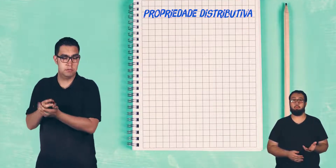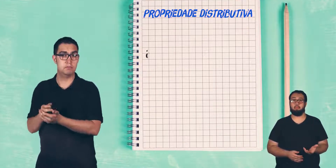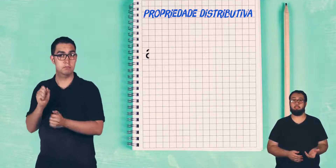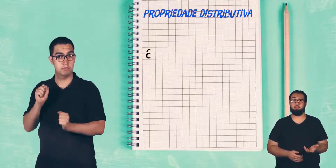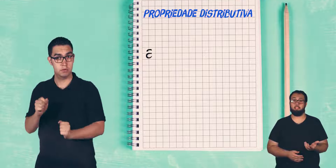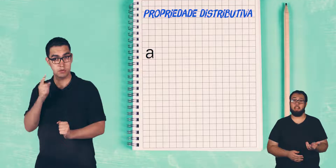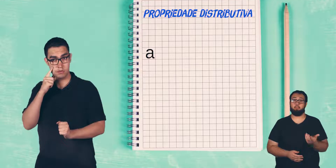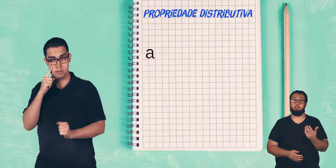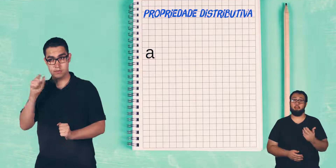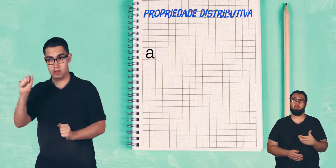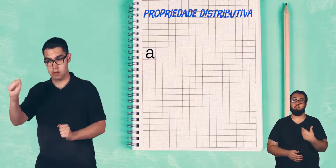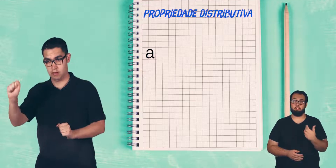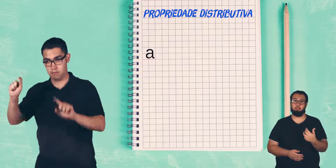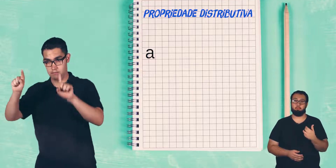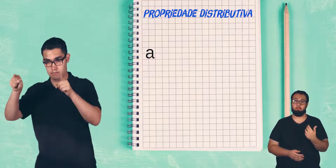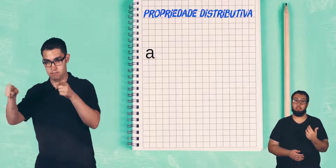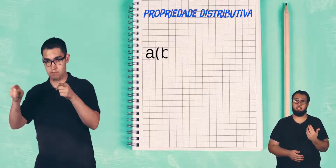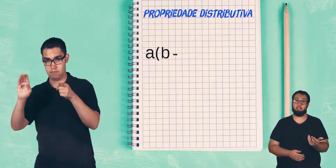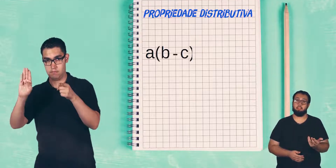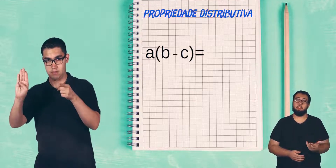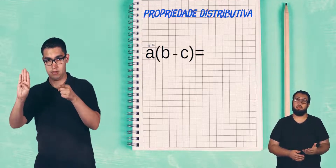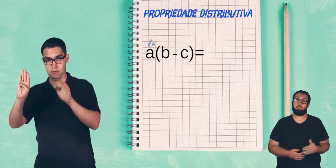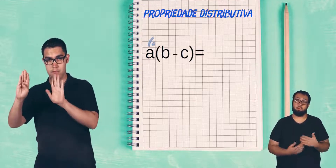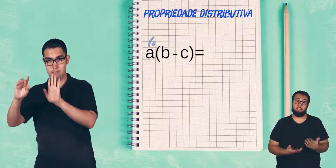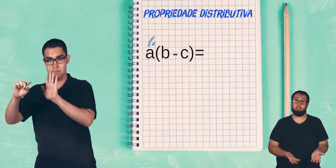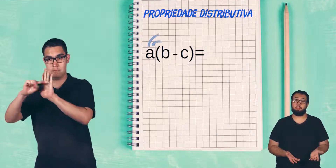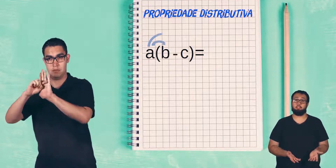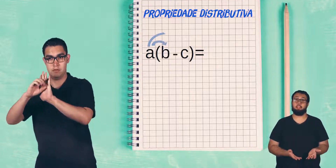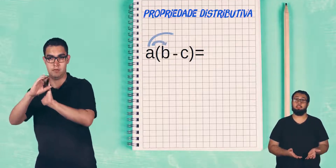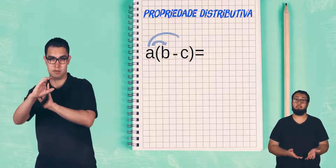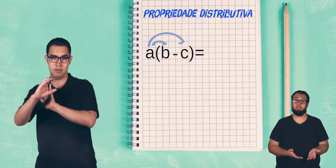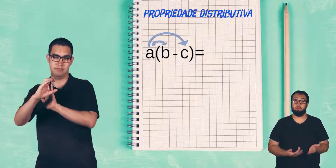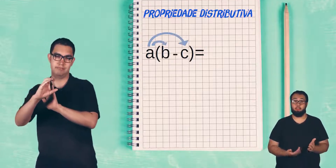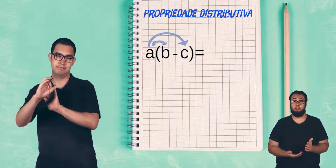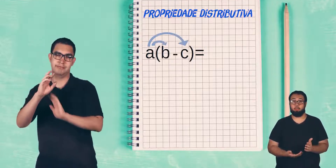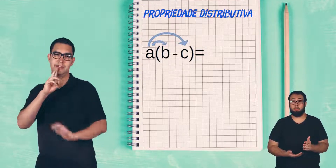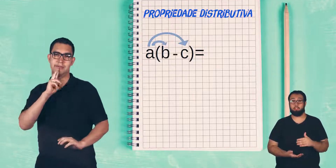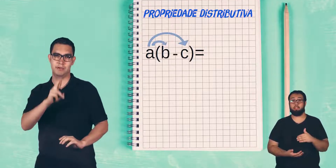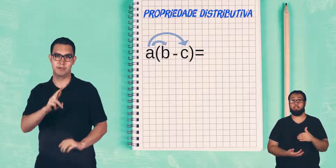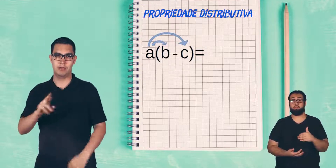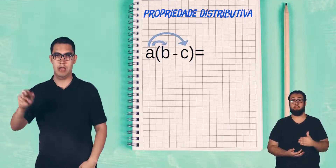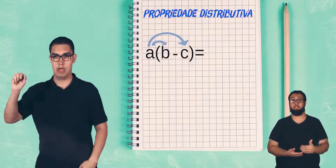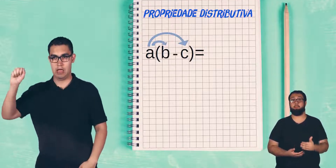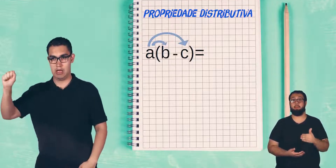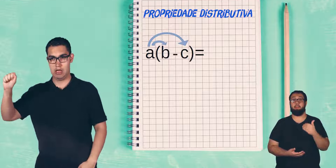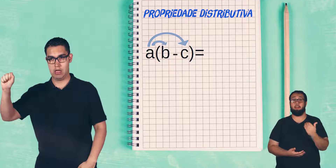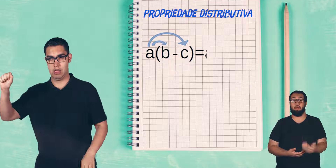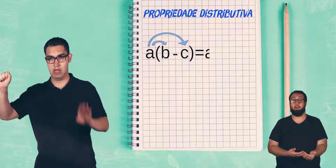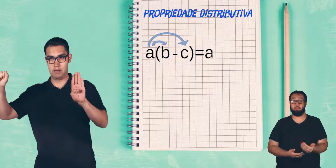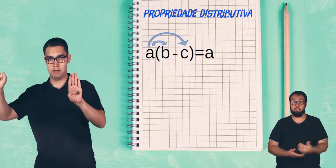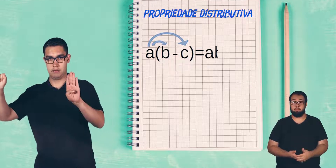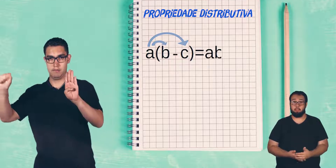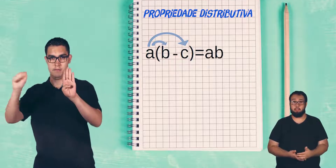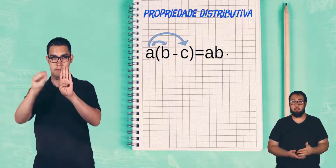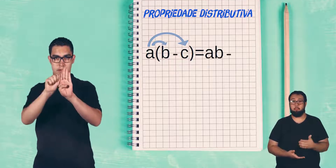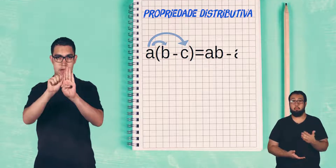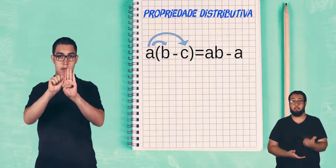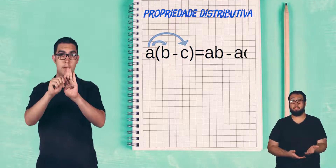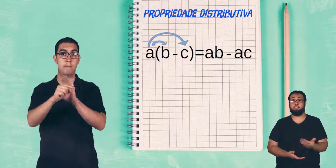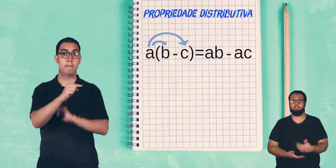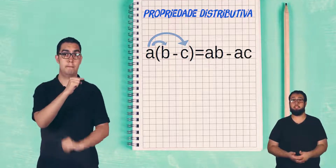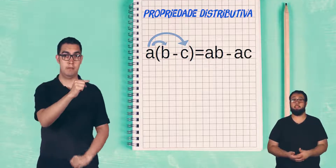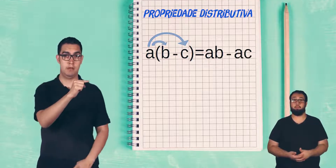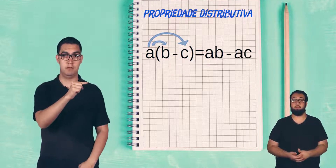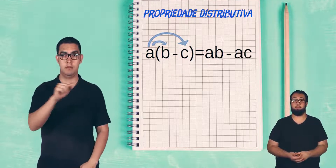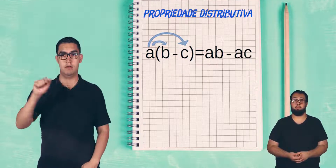calcular a multiplicação de A por cada um dos termos B e C e subtrair os resultados. Logo, o resultado da expressão é A vezes B